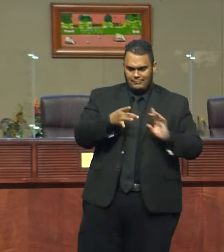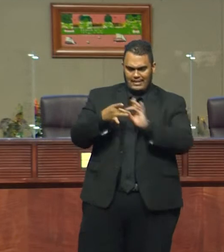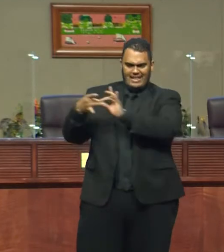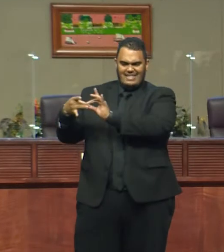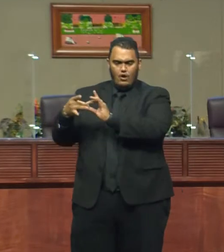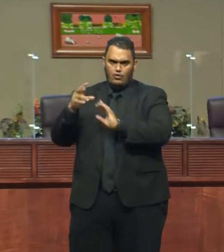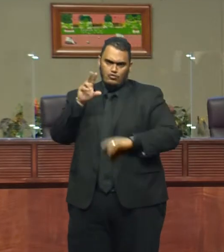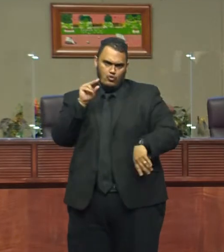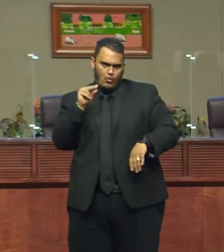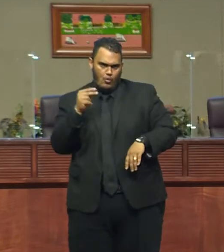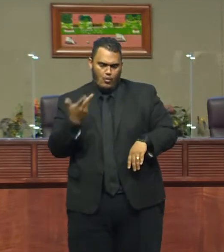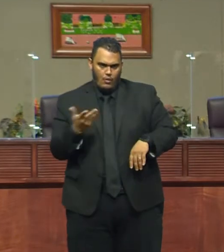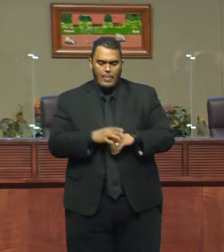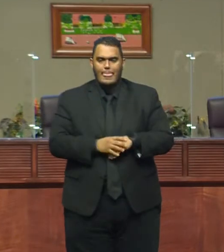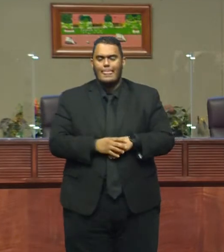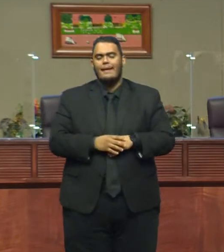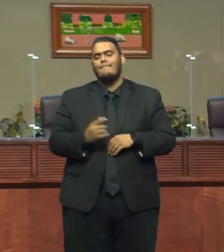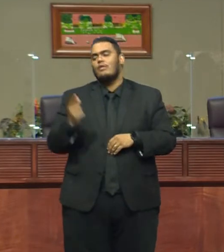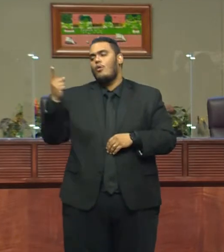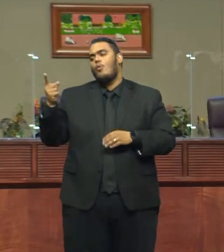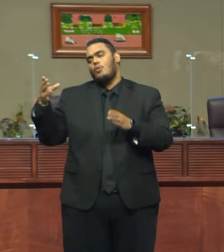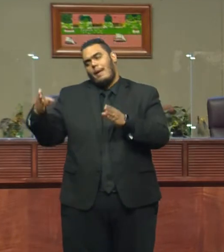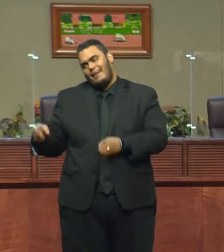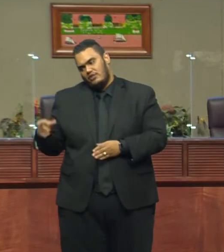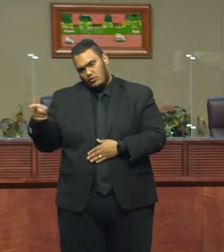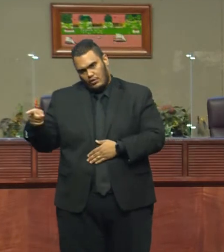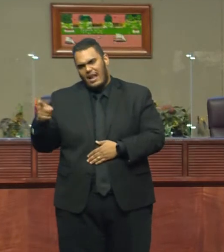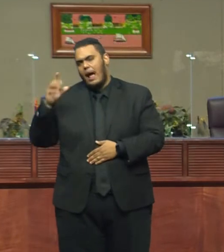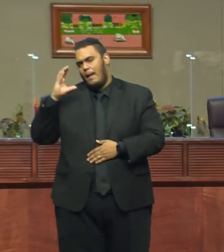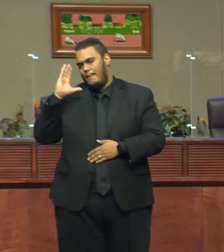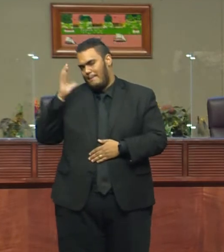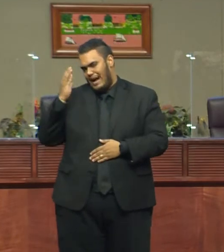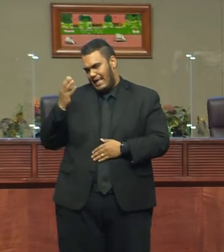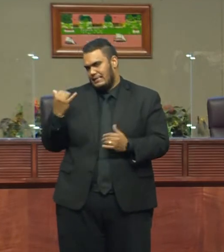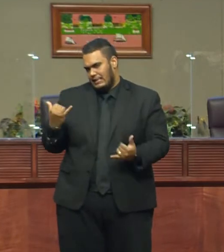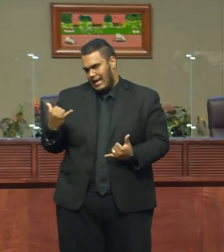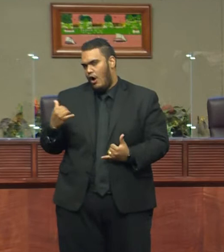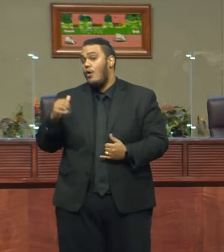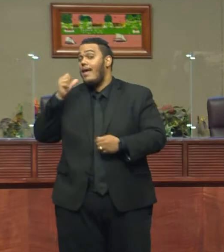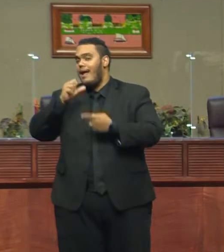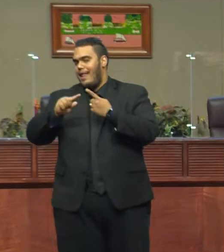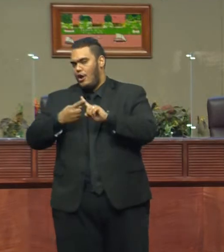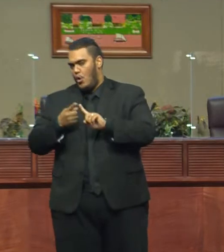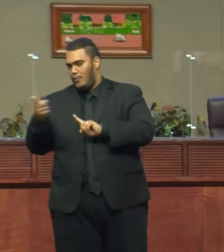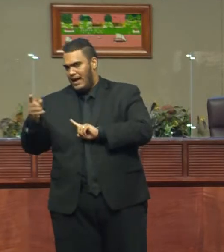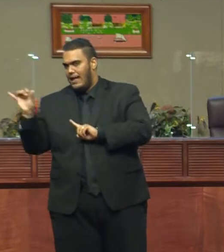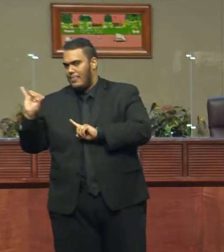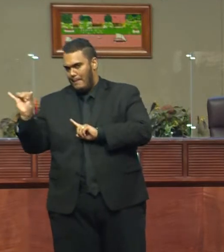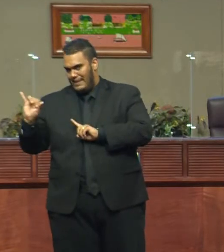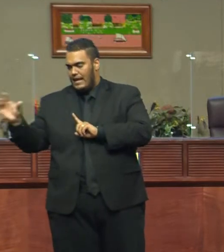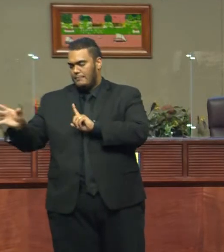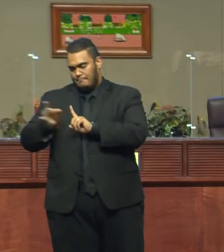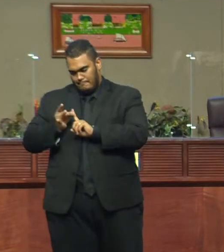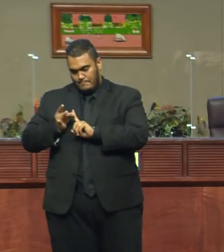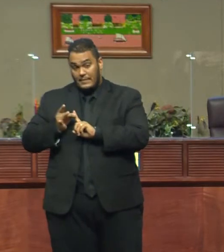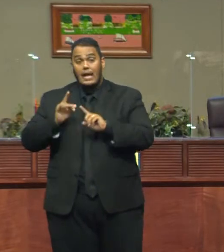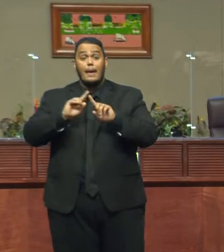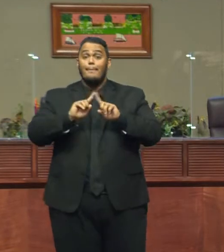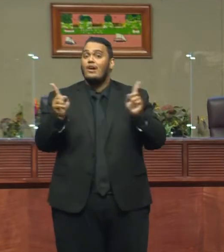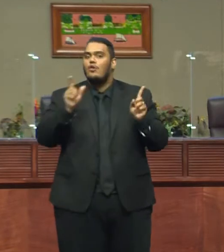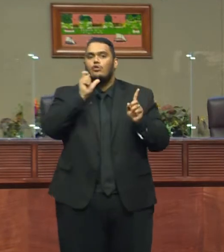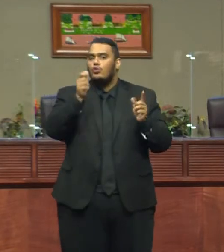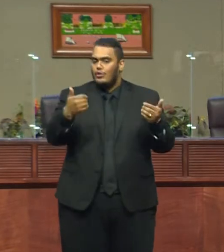novia, puede ser que haya adquirido también la variante, pero no tenemos suficiente